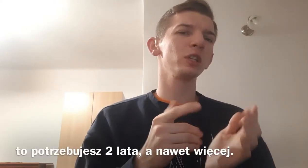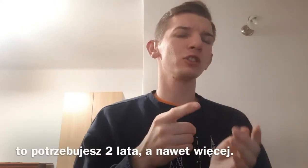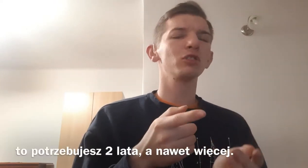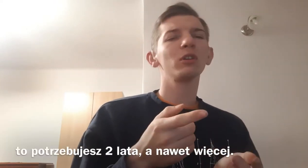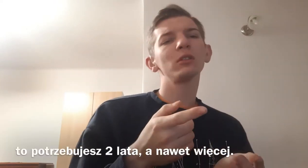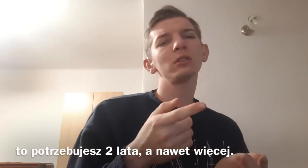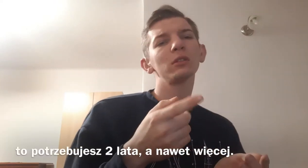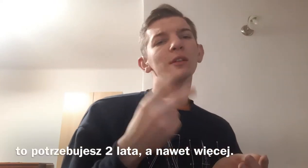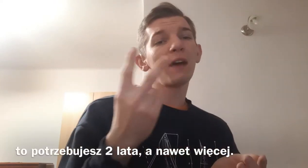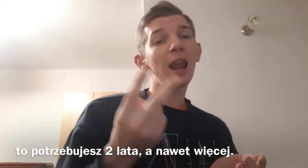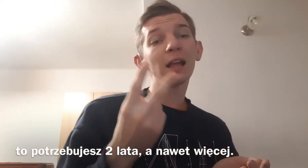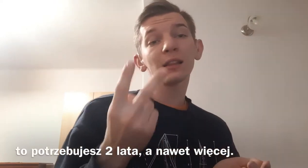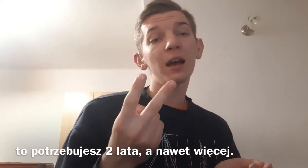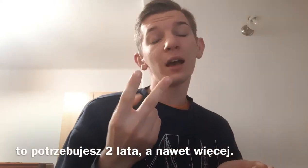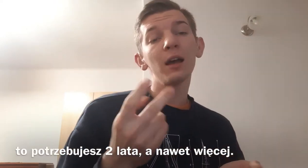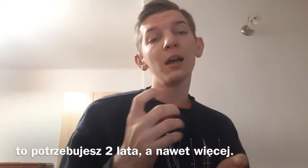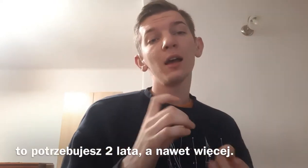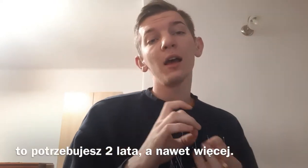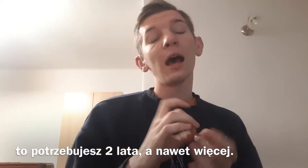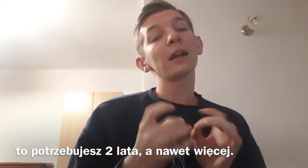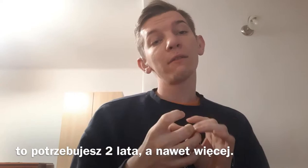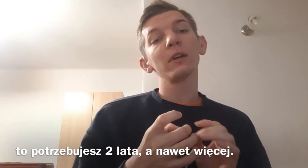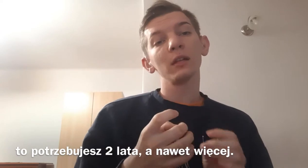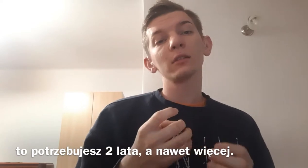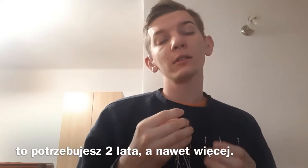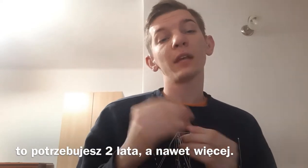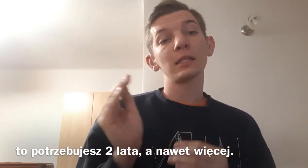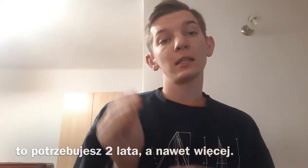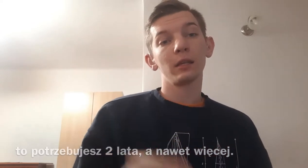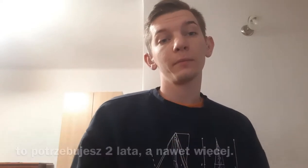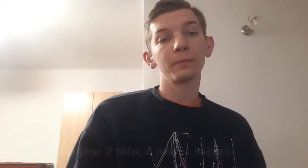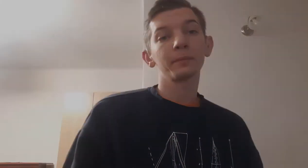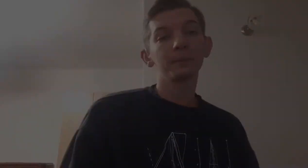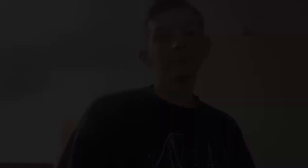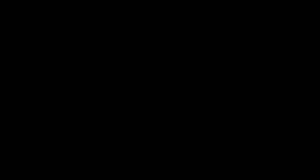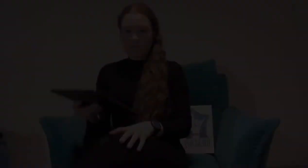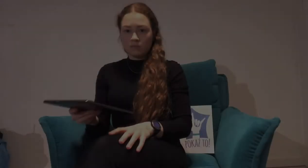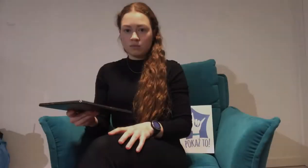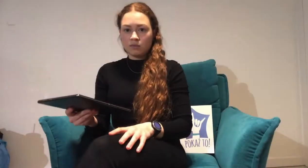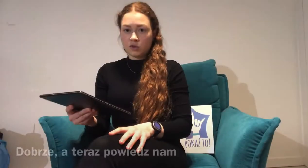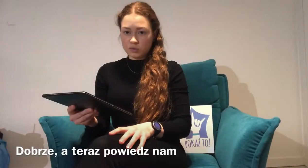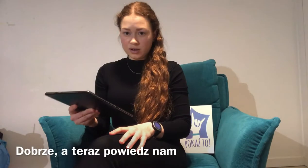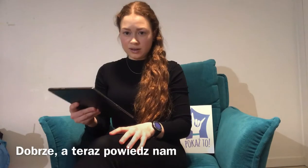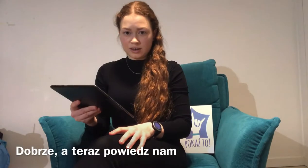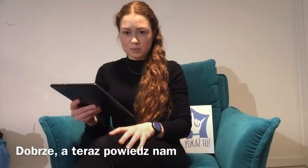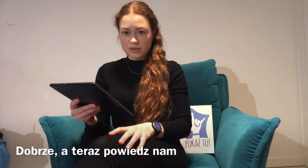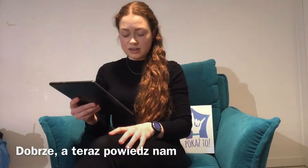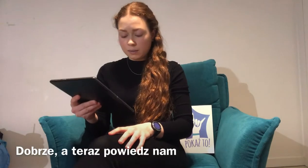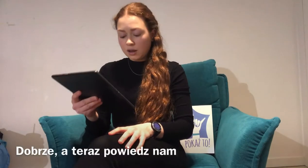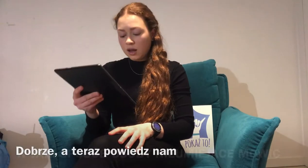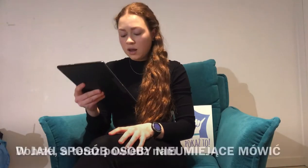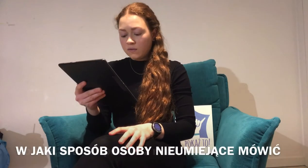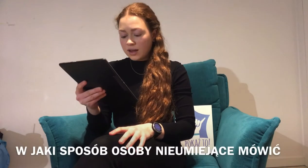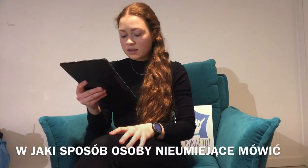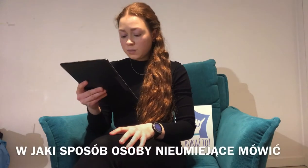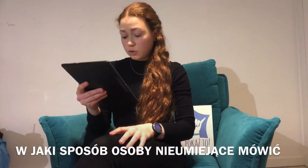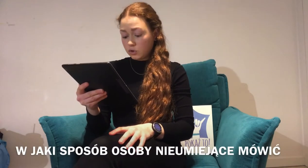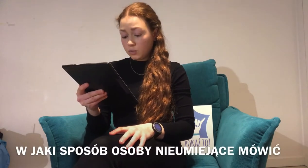to 2 lata, a nawet więcej. Dobrze, a teraz powiedz nam, w jaki sposób